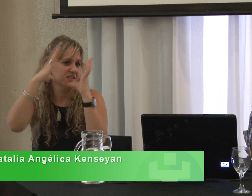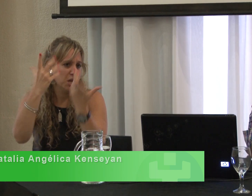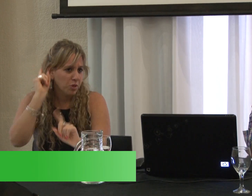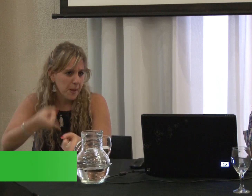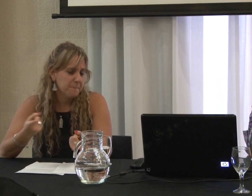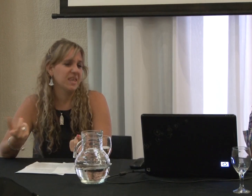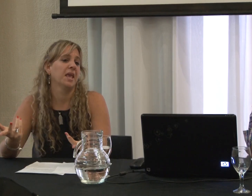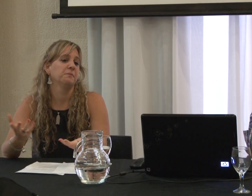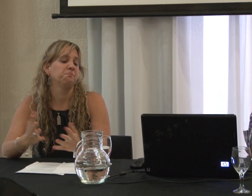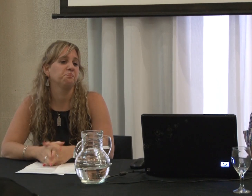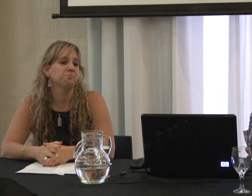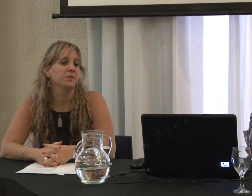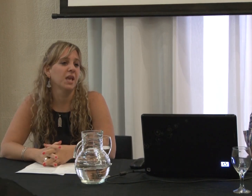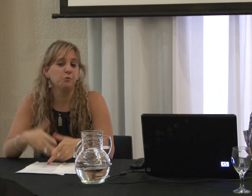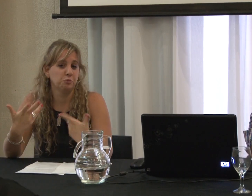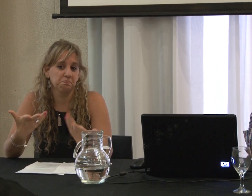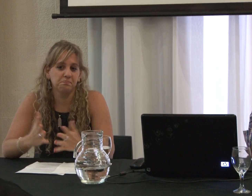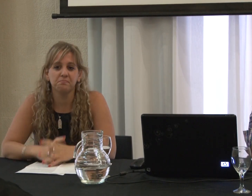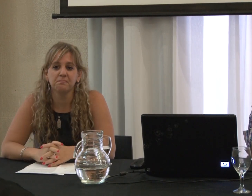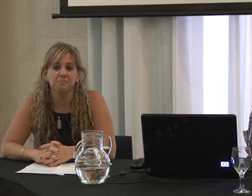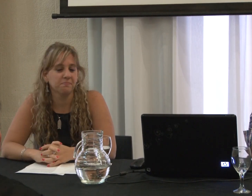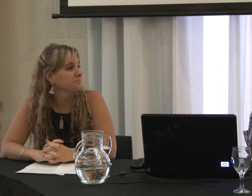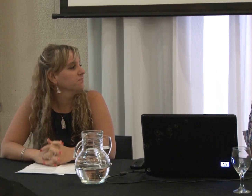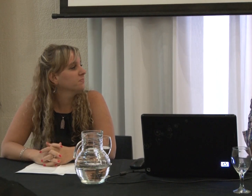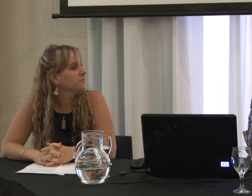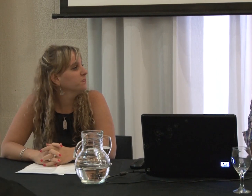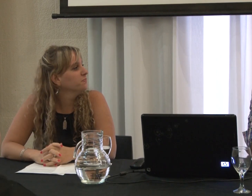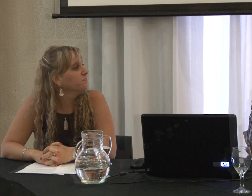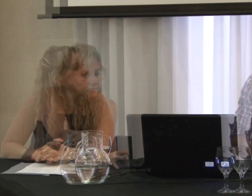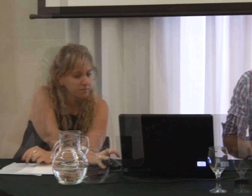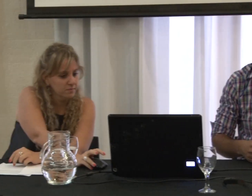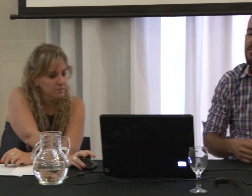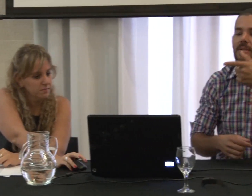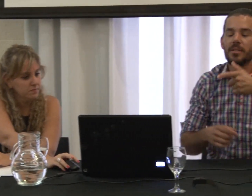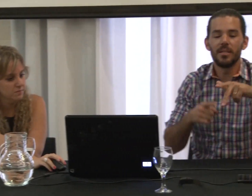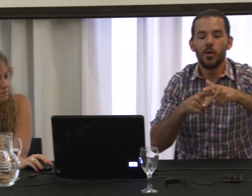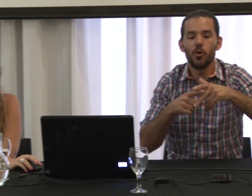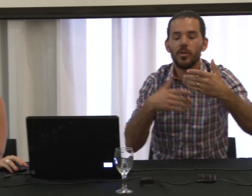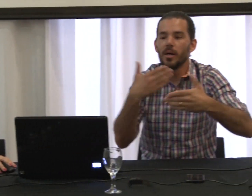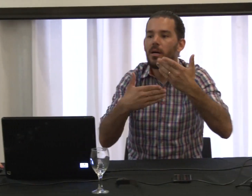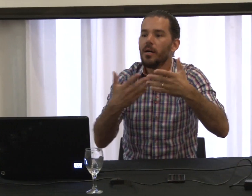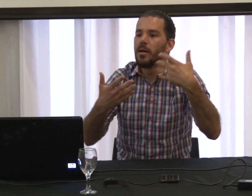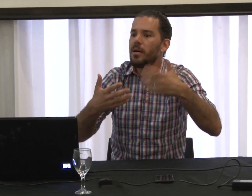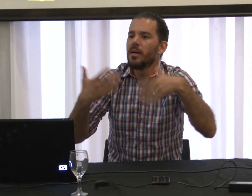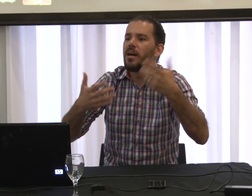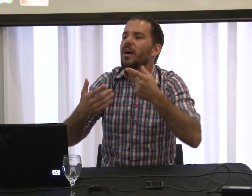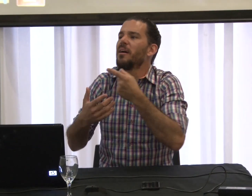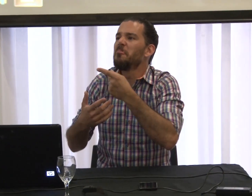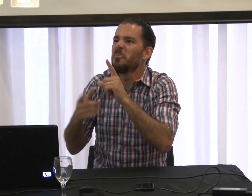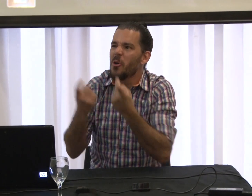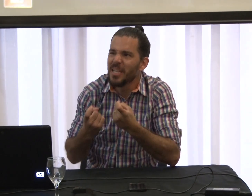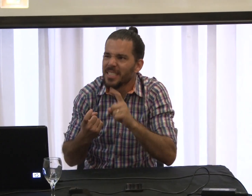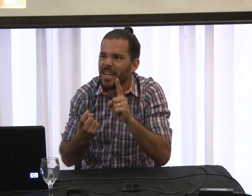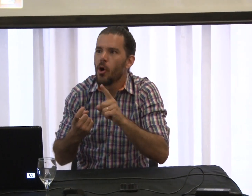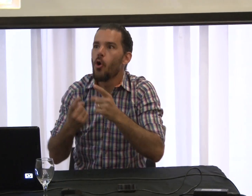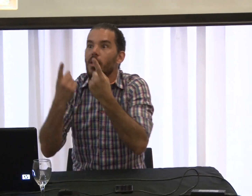todo relacionado con lo que son sordos. Los oyentes siempre piensan que la tecnología